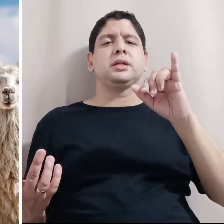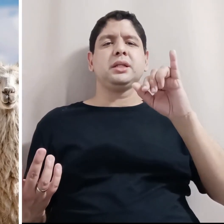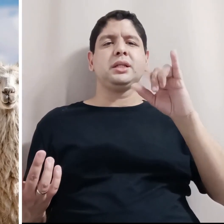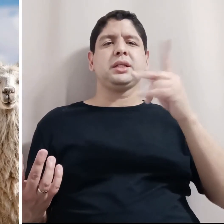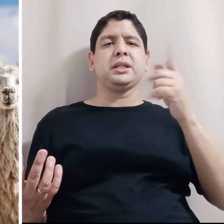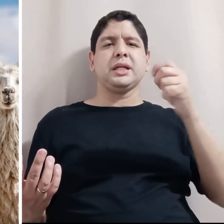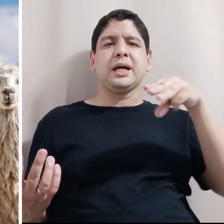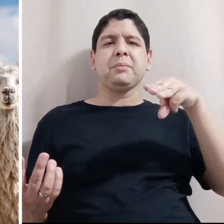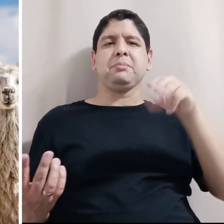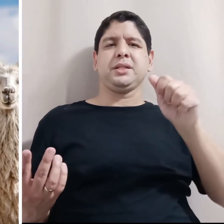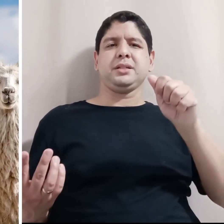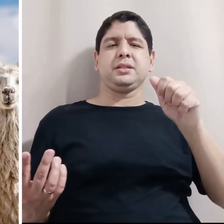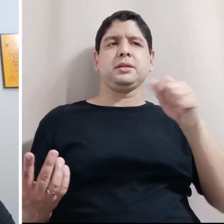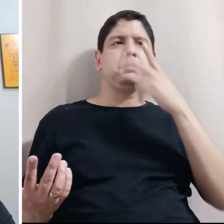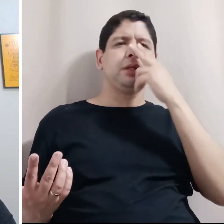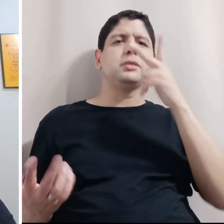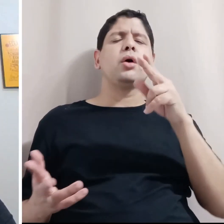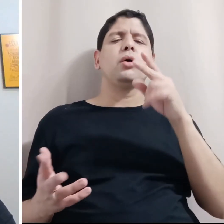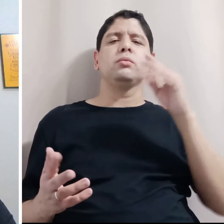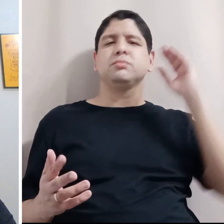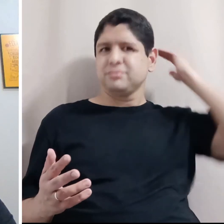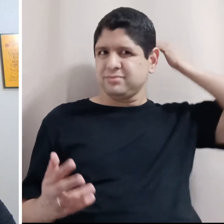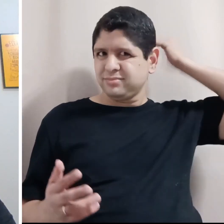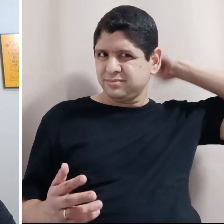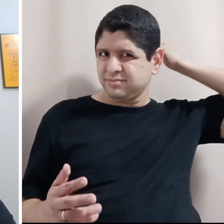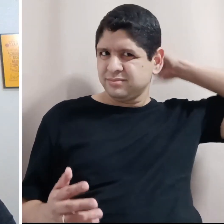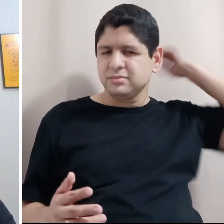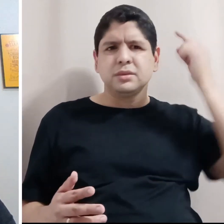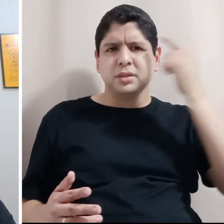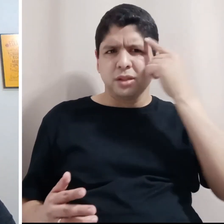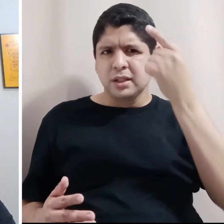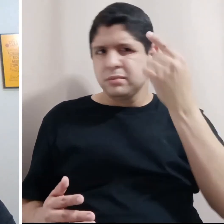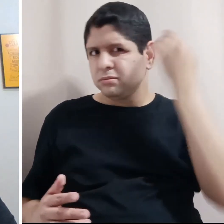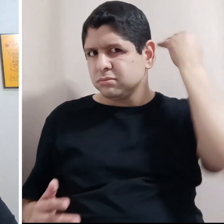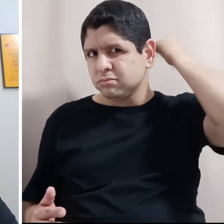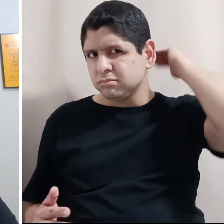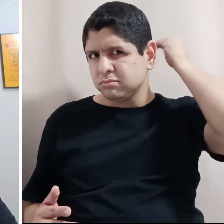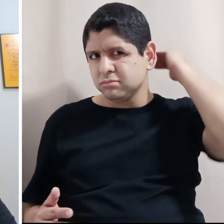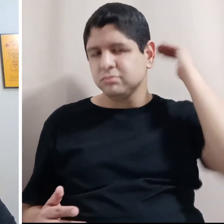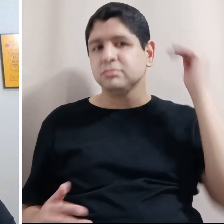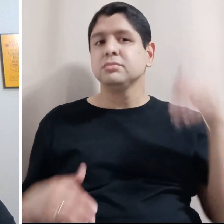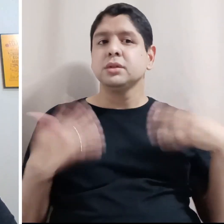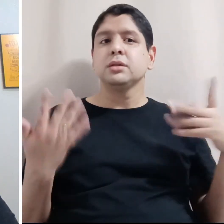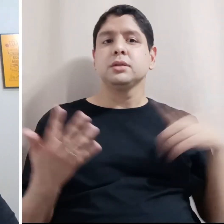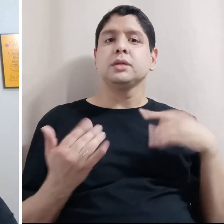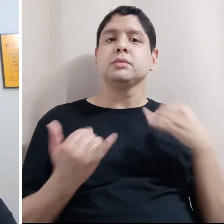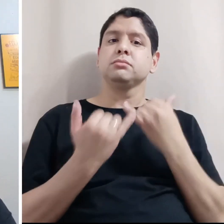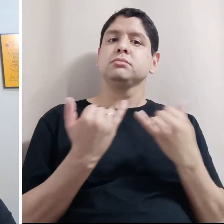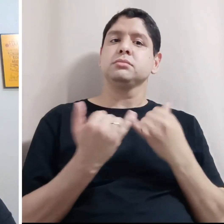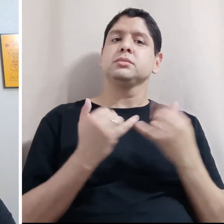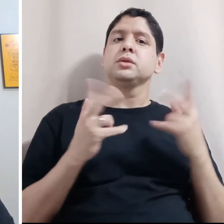do camelo, né, de lá da África, né, do norte da África.